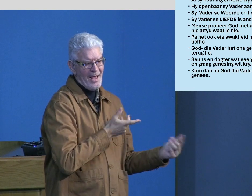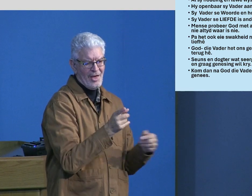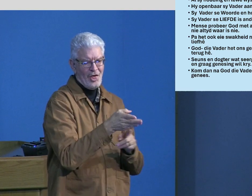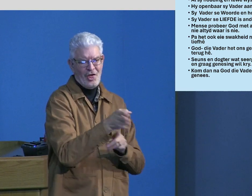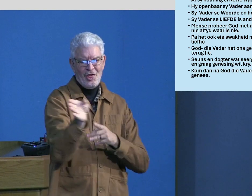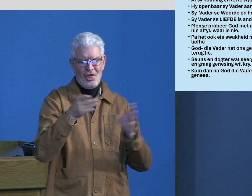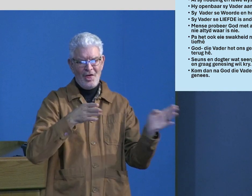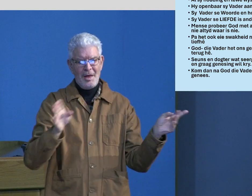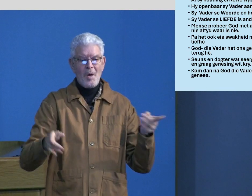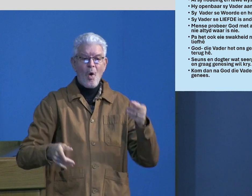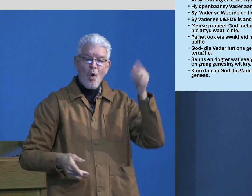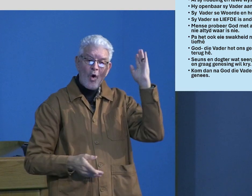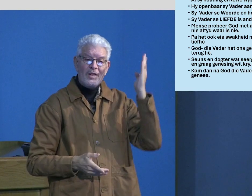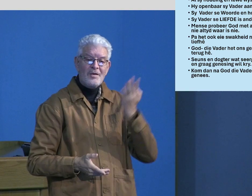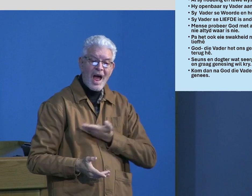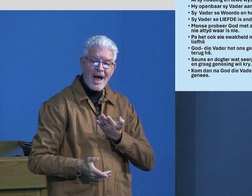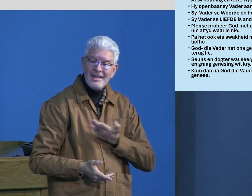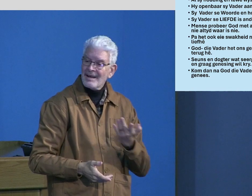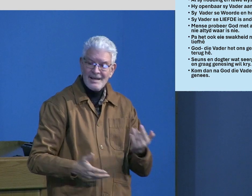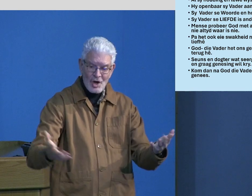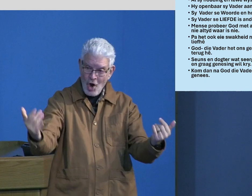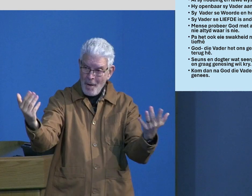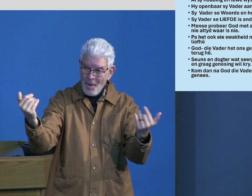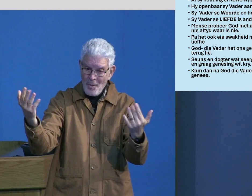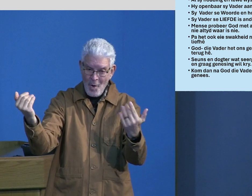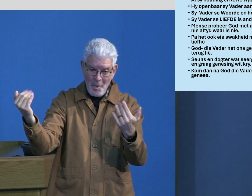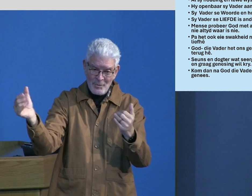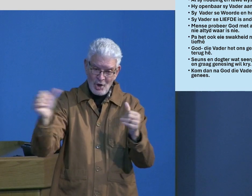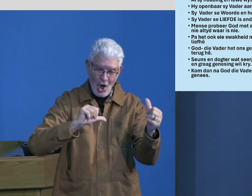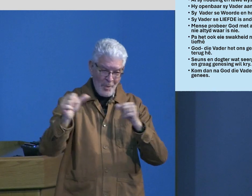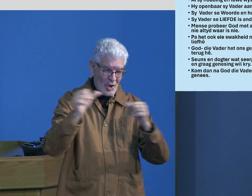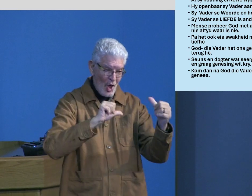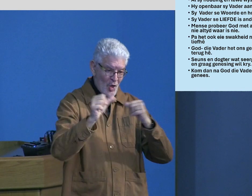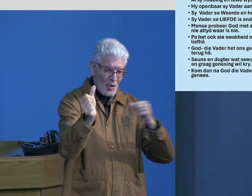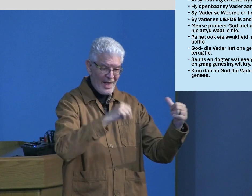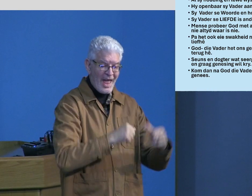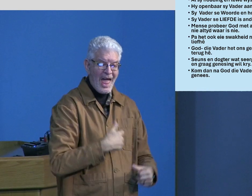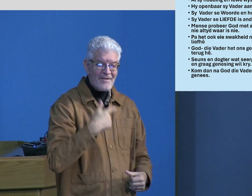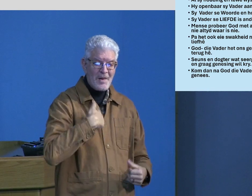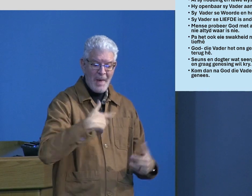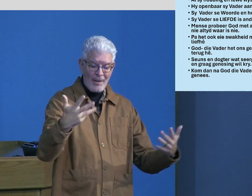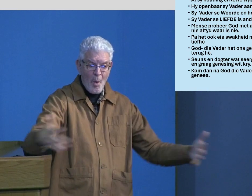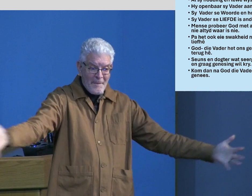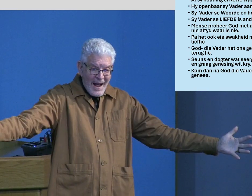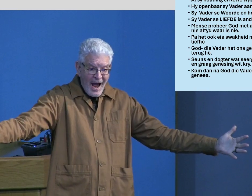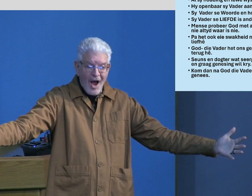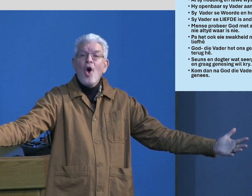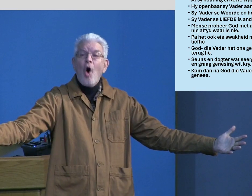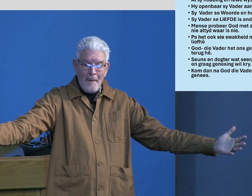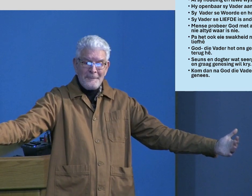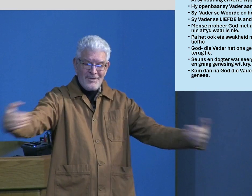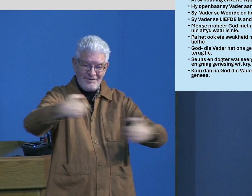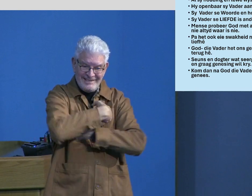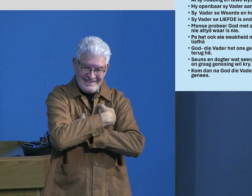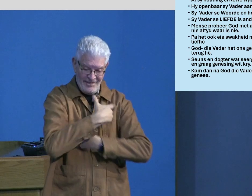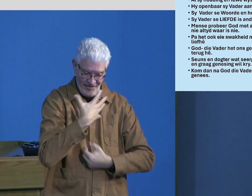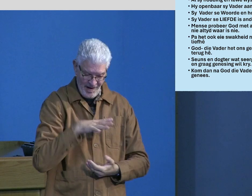Soms moet nie die aardse Vader se voorbeeld volg nie. Die God die Vader sê, kom terug na my toe, ek wil julle omhels, kom